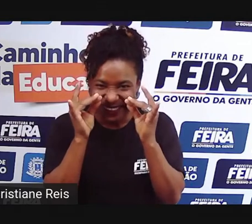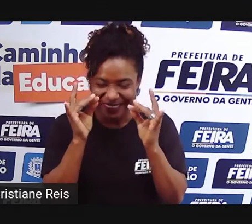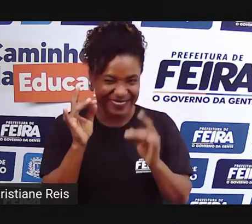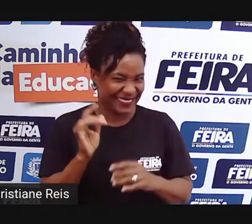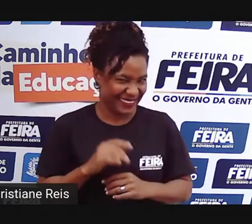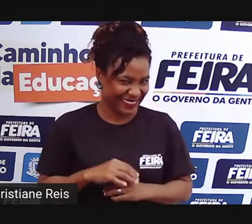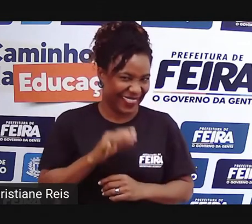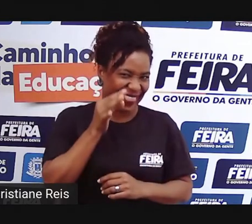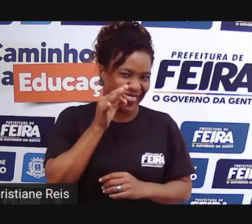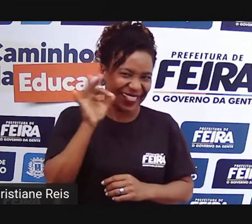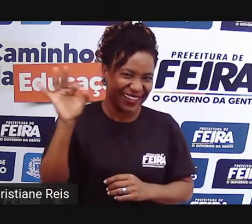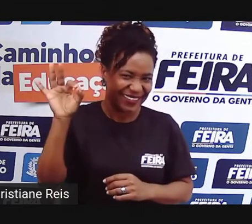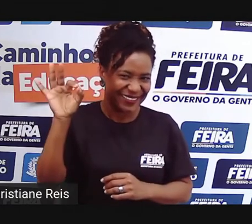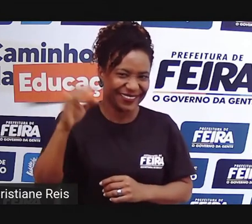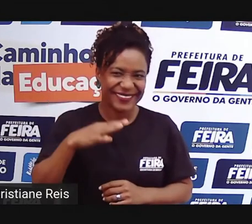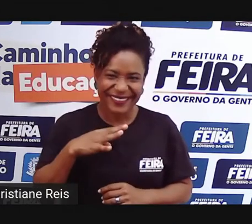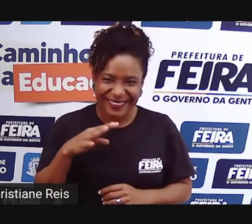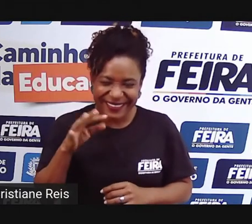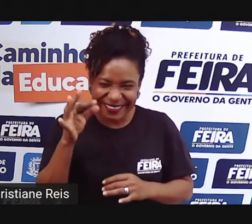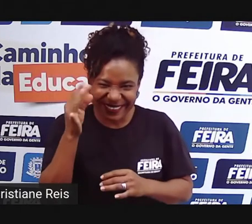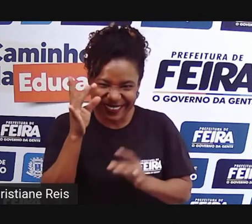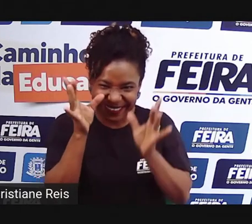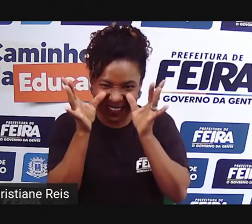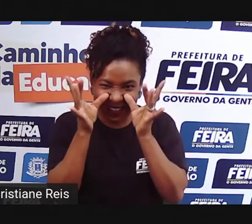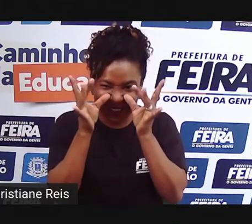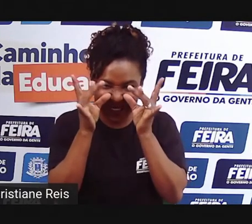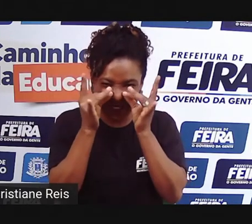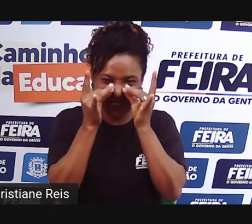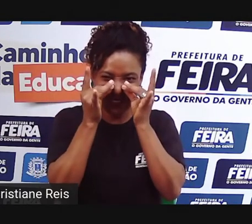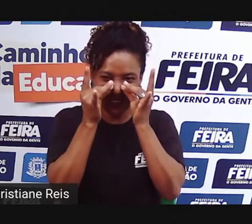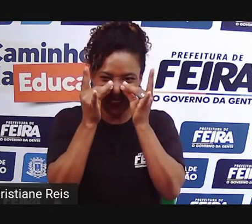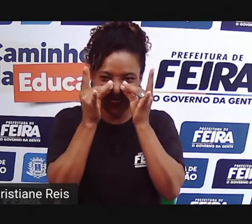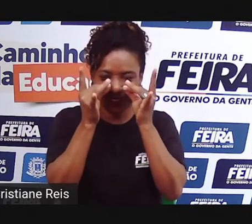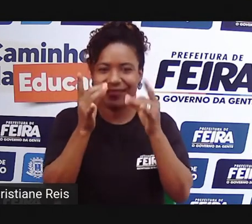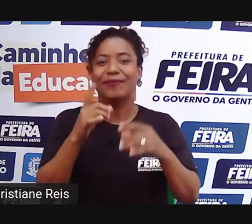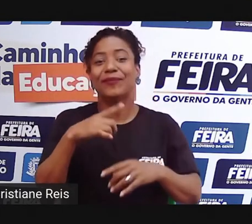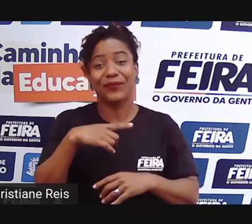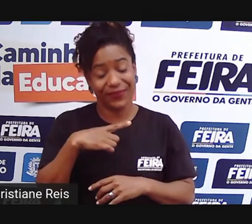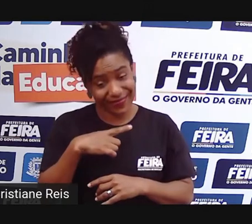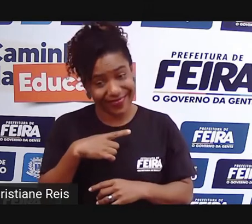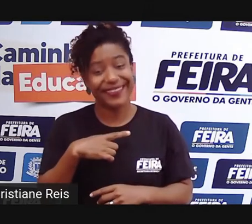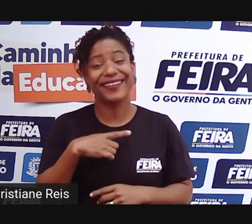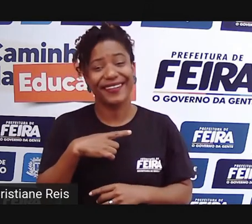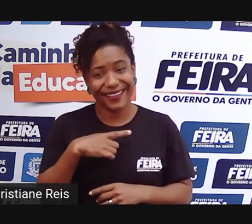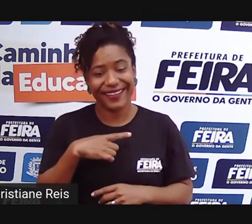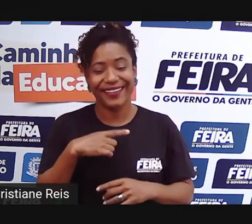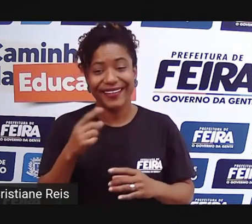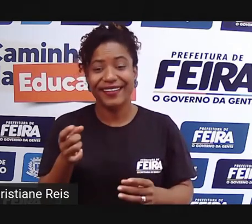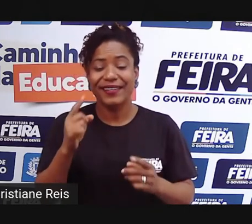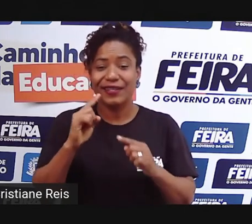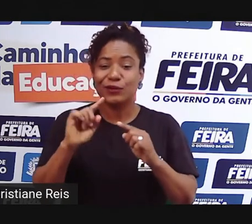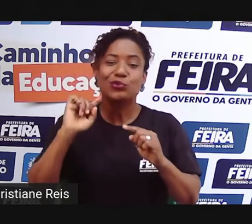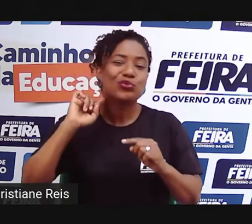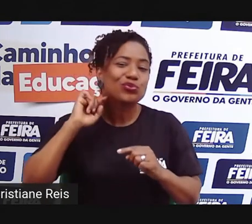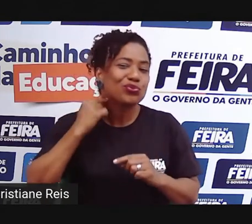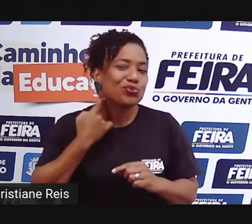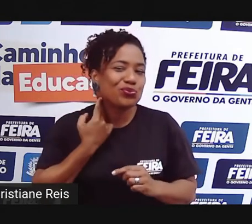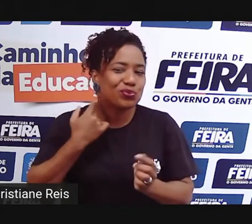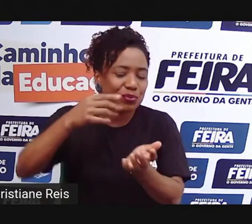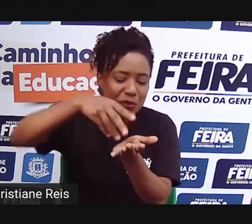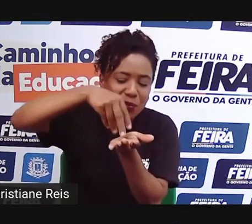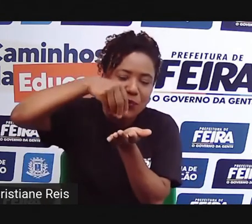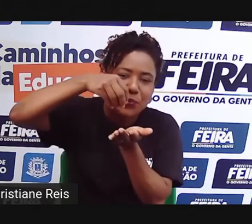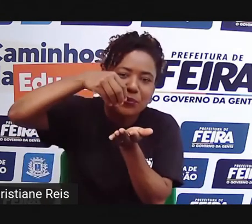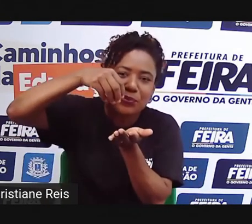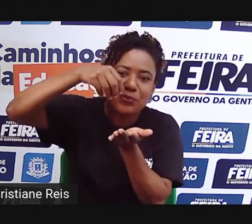meleca. Meleca. É justamente esse filtro, essas partículas que o